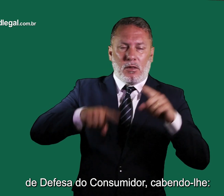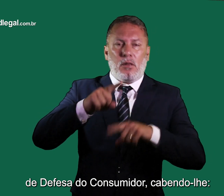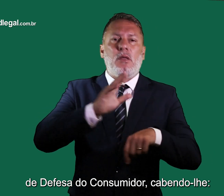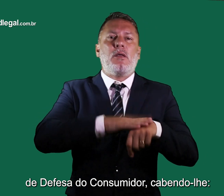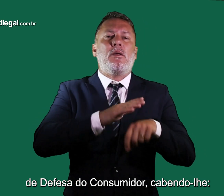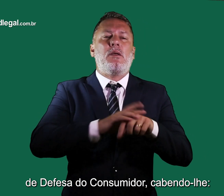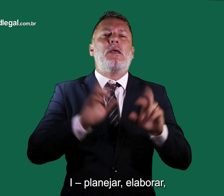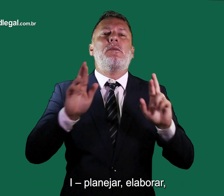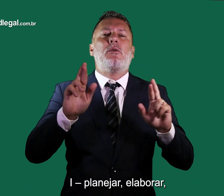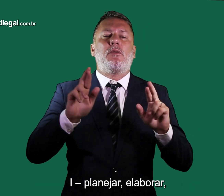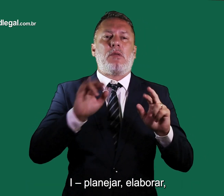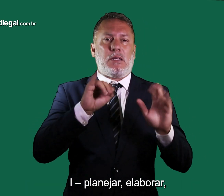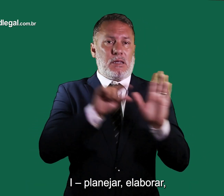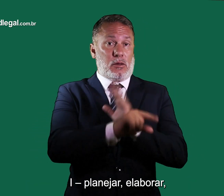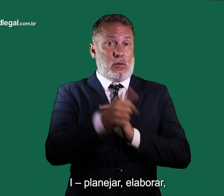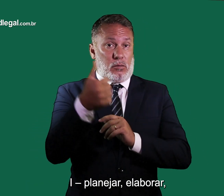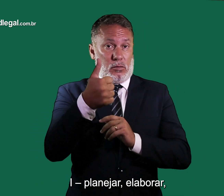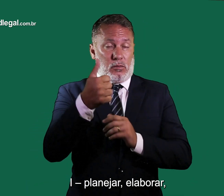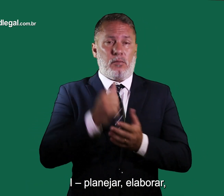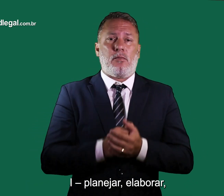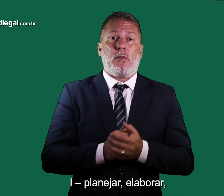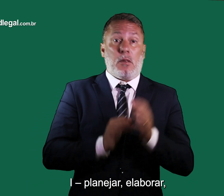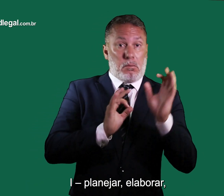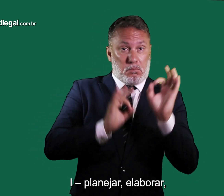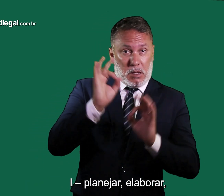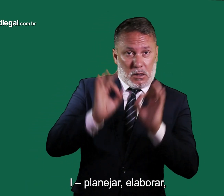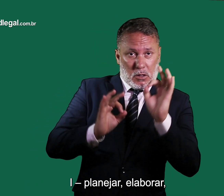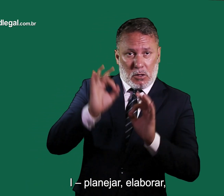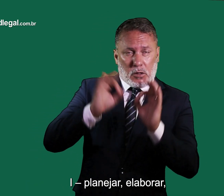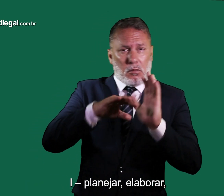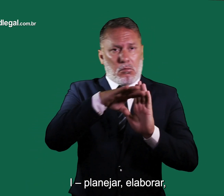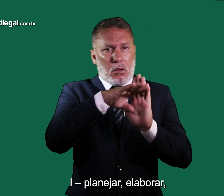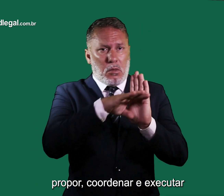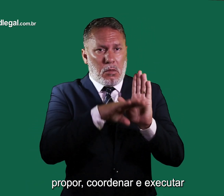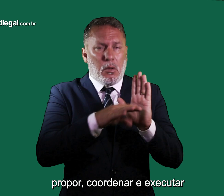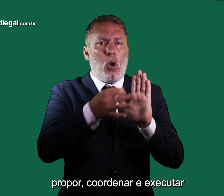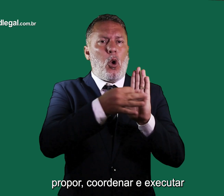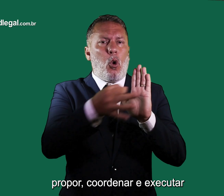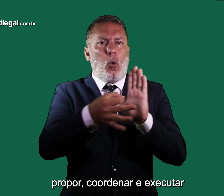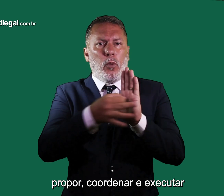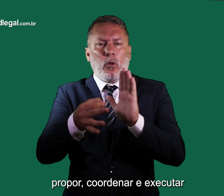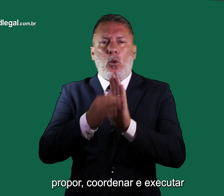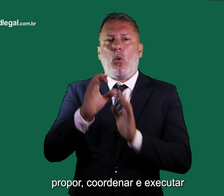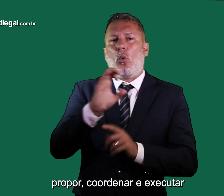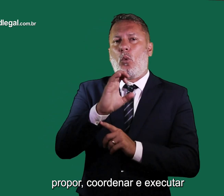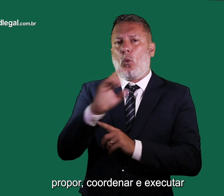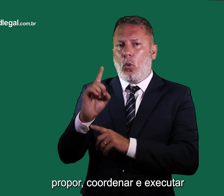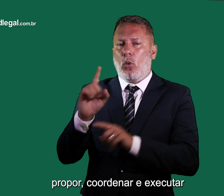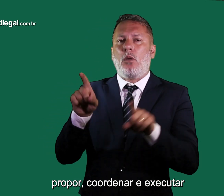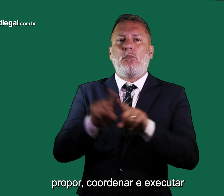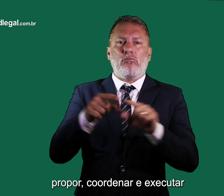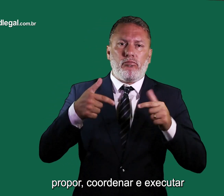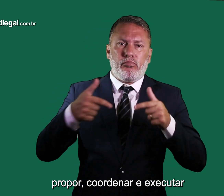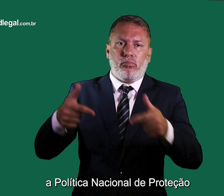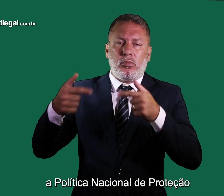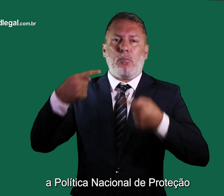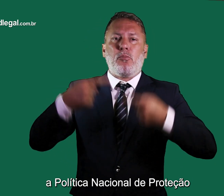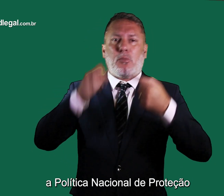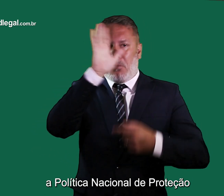cabendo-lhe: inciso 1. Planejar, elaborar, propor, coordenar e executar a Política Nacional